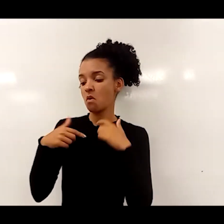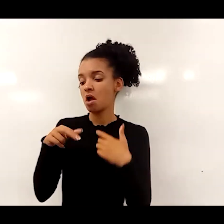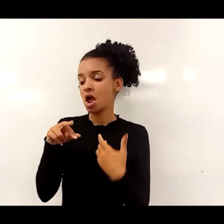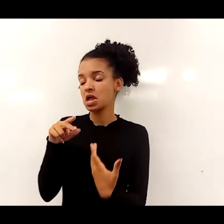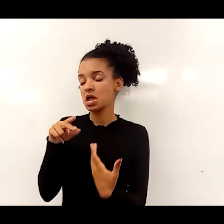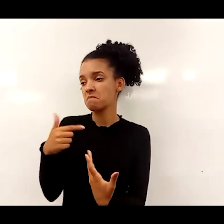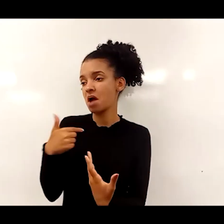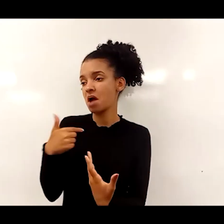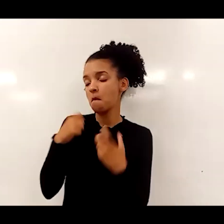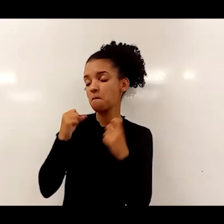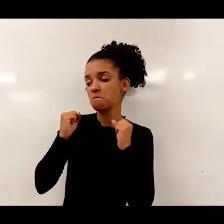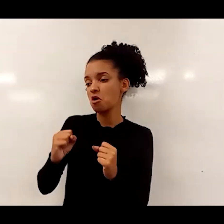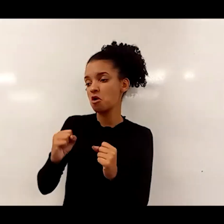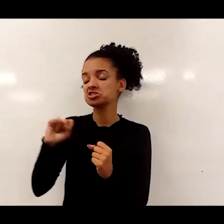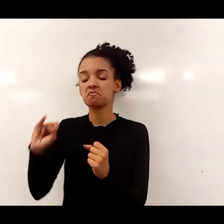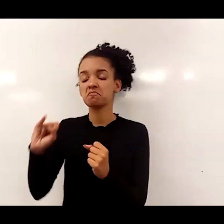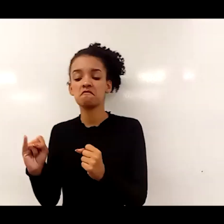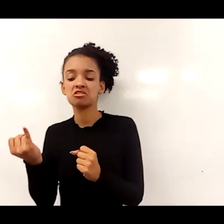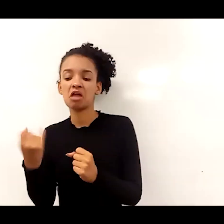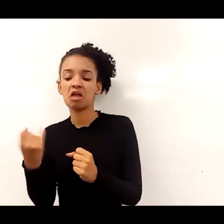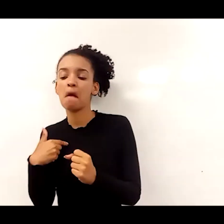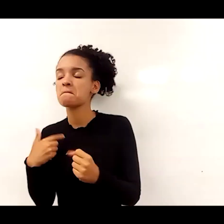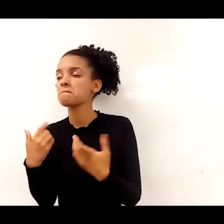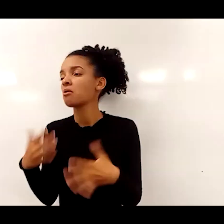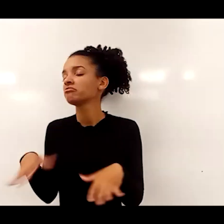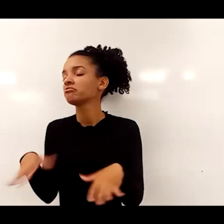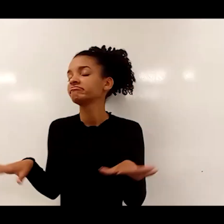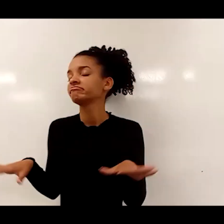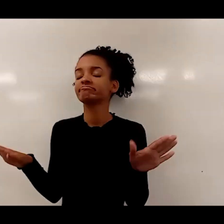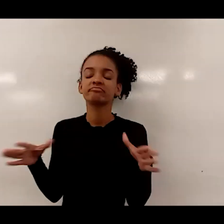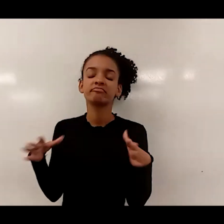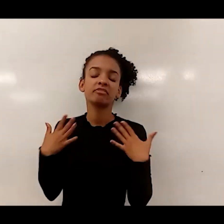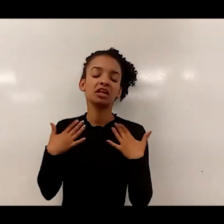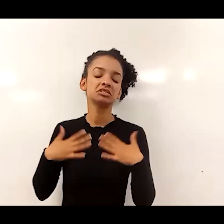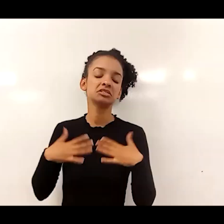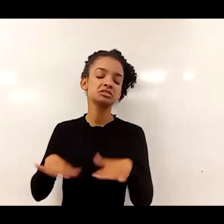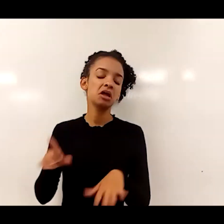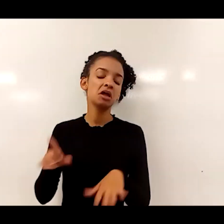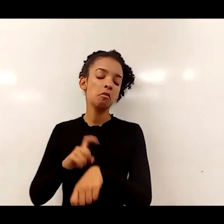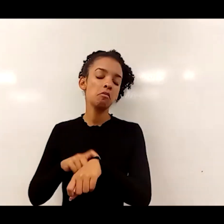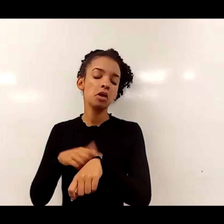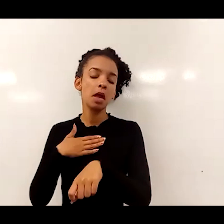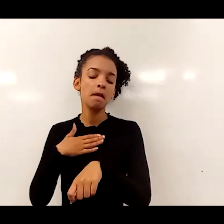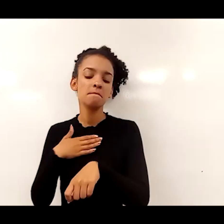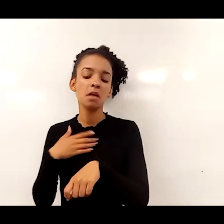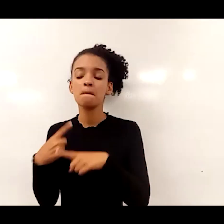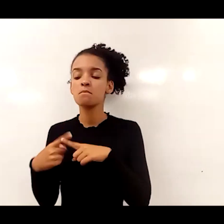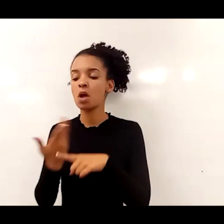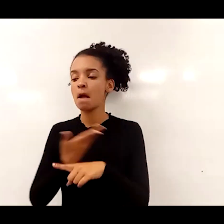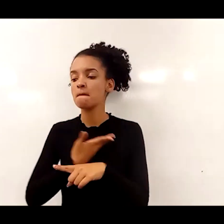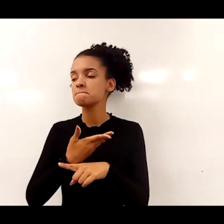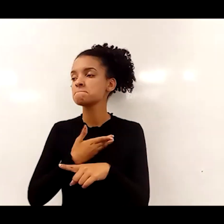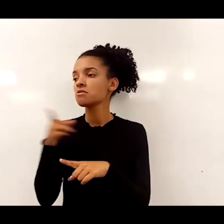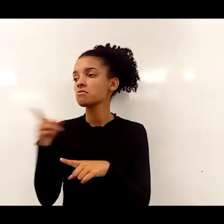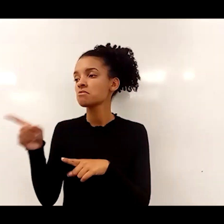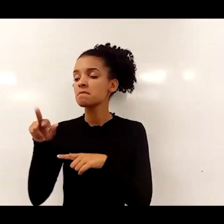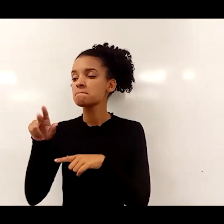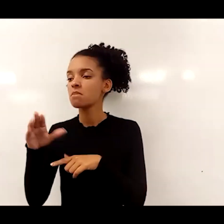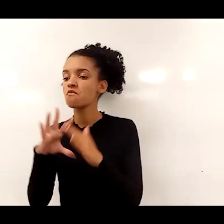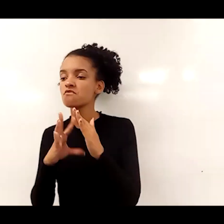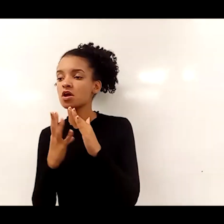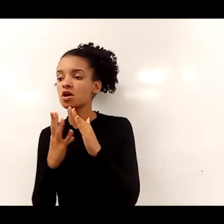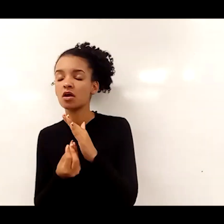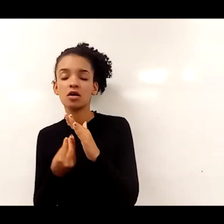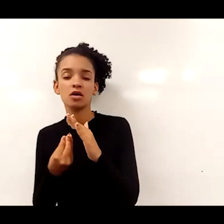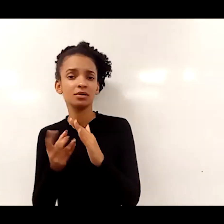que os outros não têm, eu posso, né, folgar, posso descansar a hora que eu quero, fazer quando eu quero, não faço quando eu não quero. Não